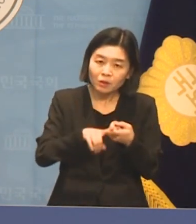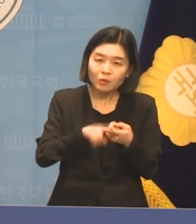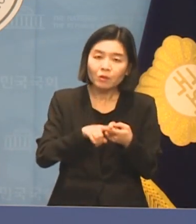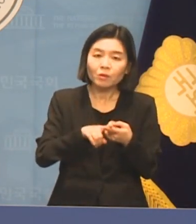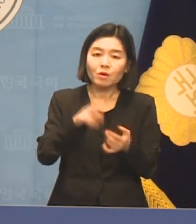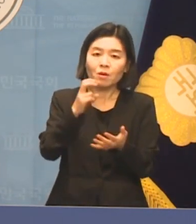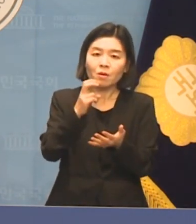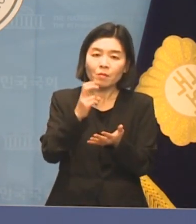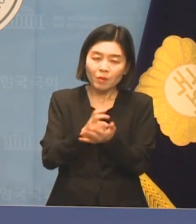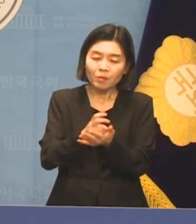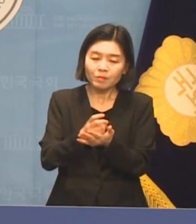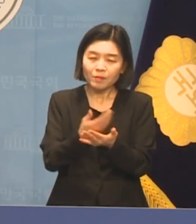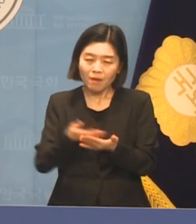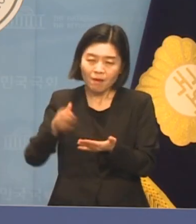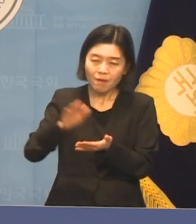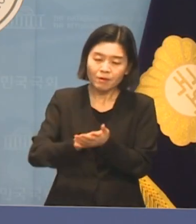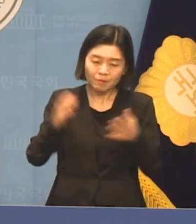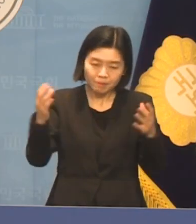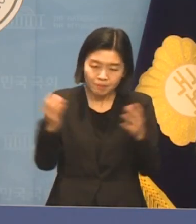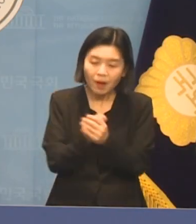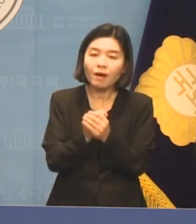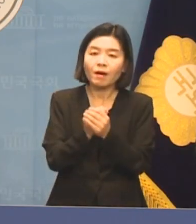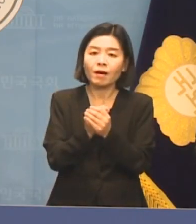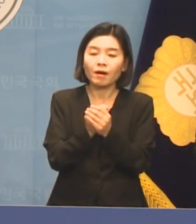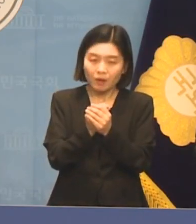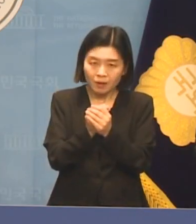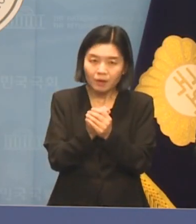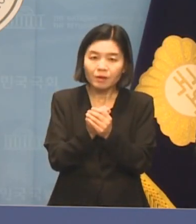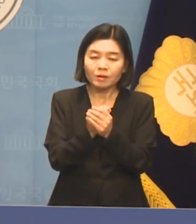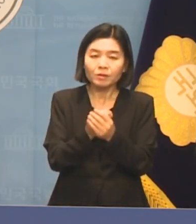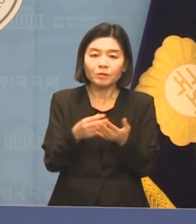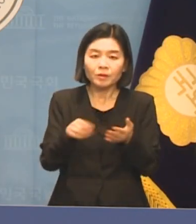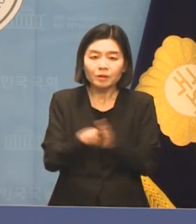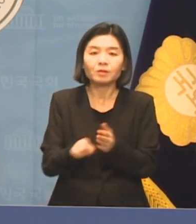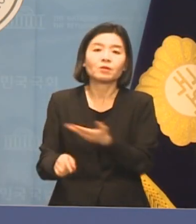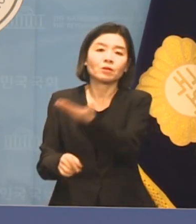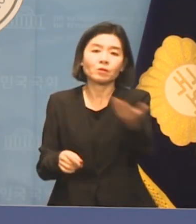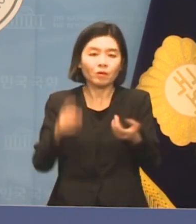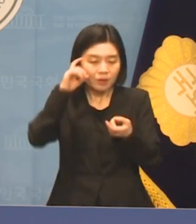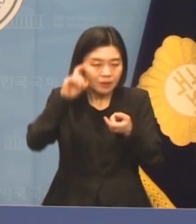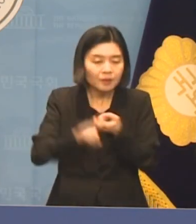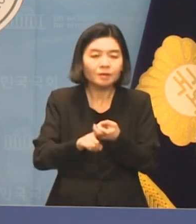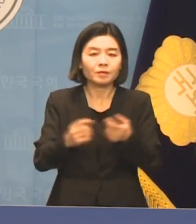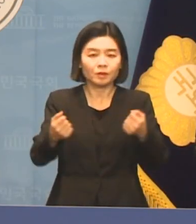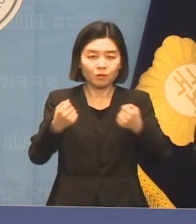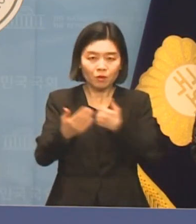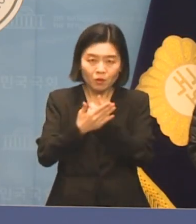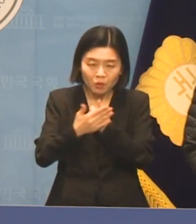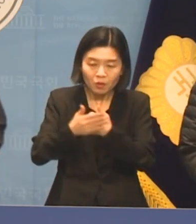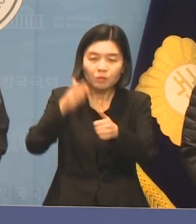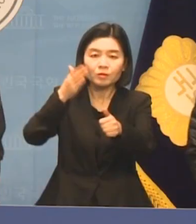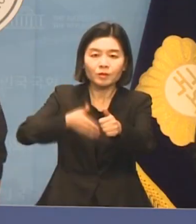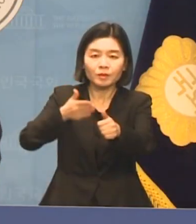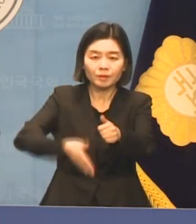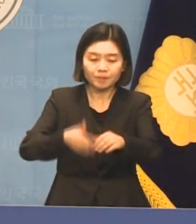법률 개정이 이루어질 수 있도록 국민 여러분들의 더욱 큰 관심과 응원을 당부드립니다. 감사합니다.